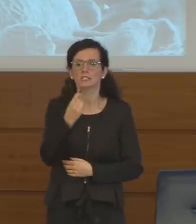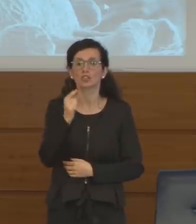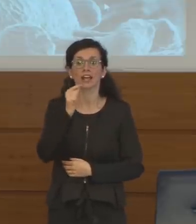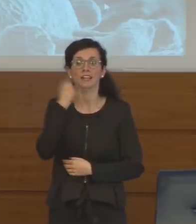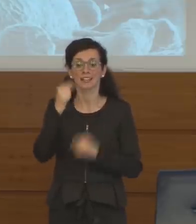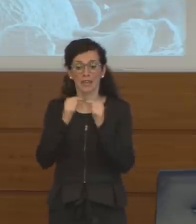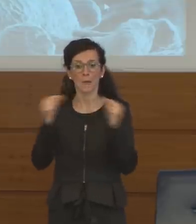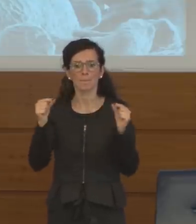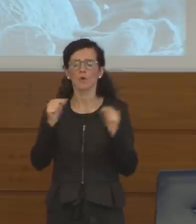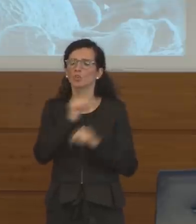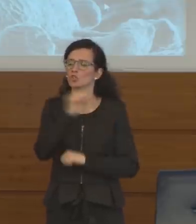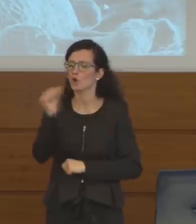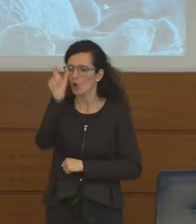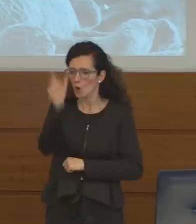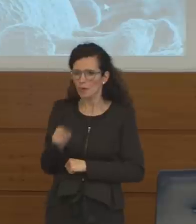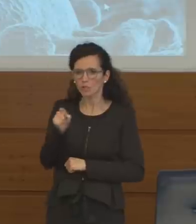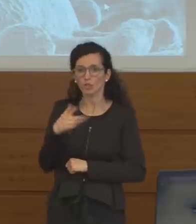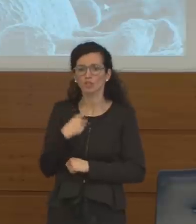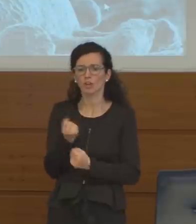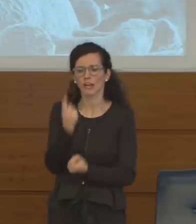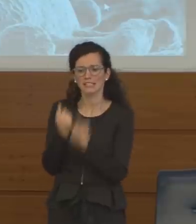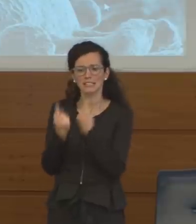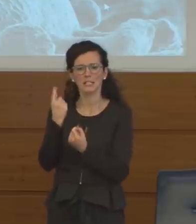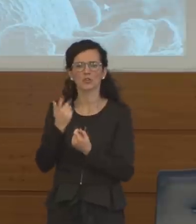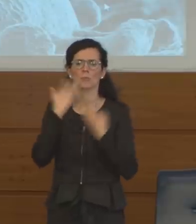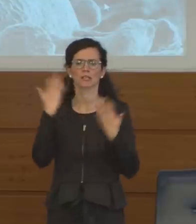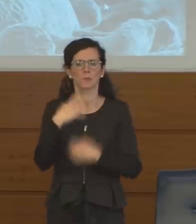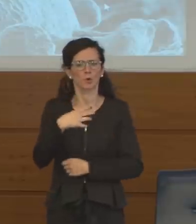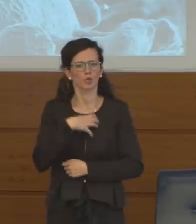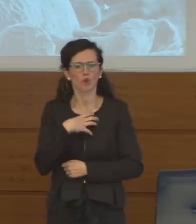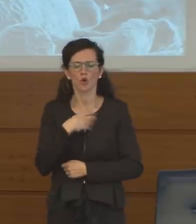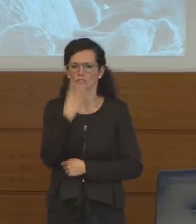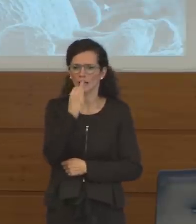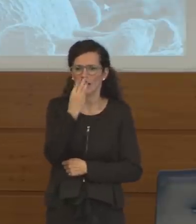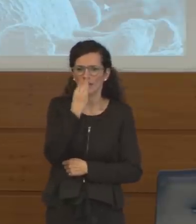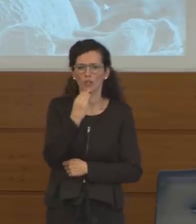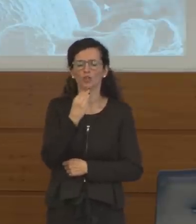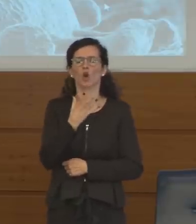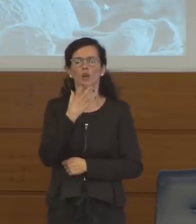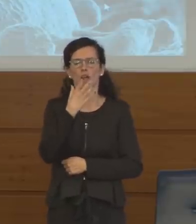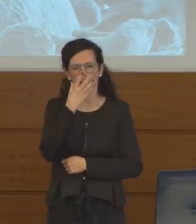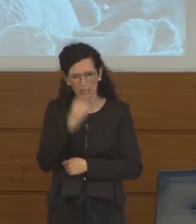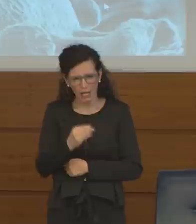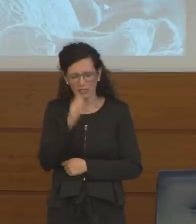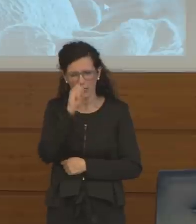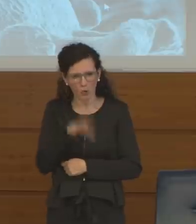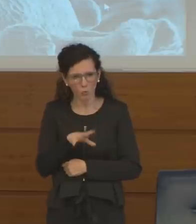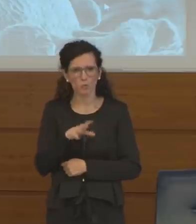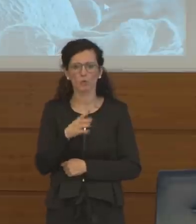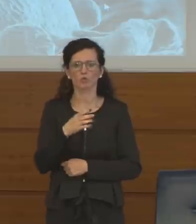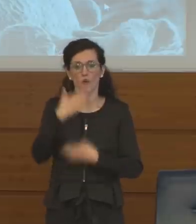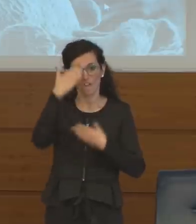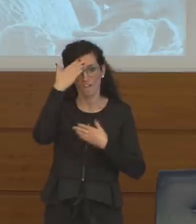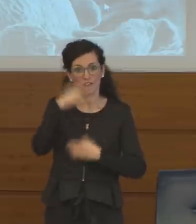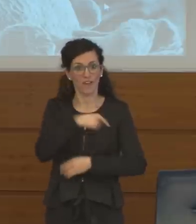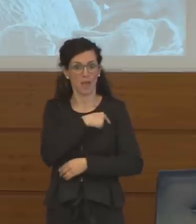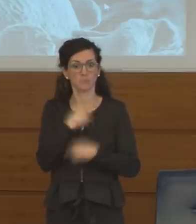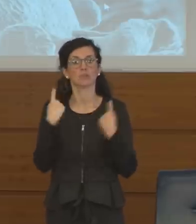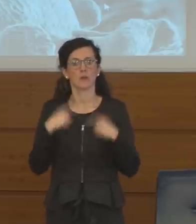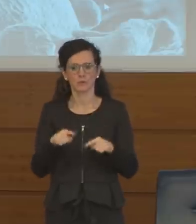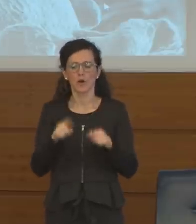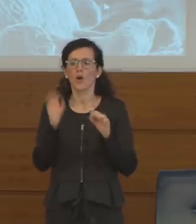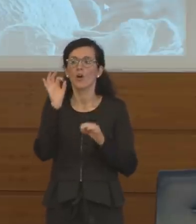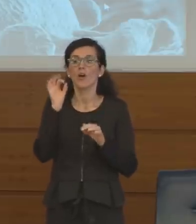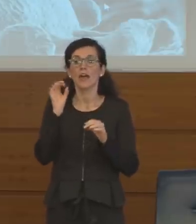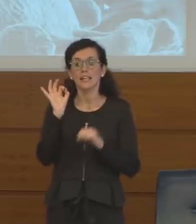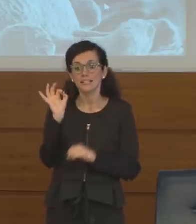soggetti sintomatici, che quindi hanno tosse, raffreddore, starnuti, febbre, e che sono stati in determinate zone o